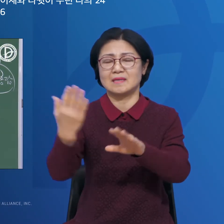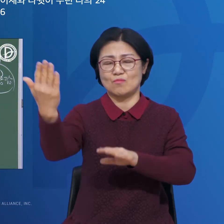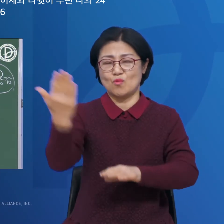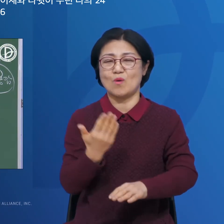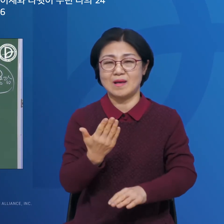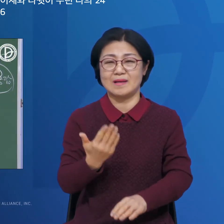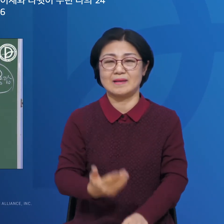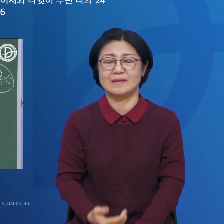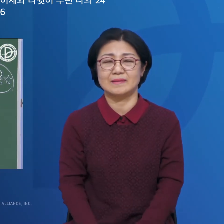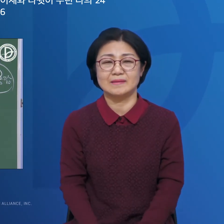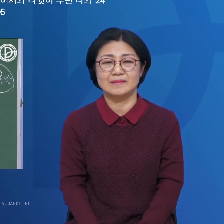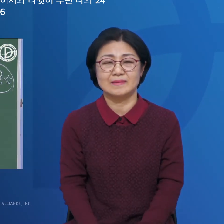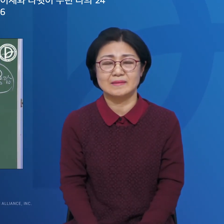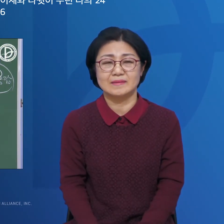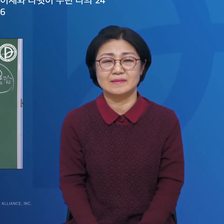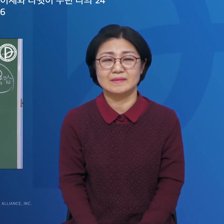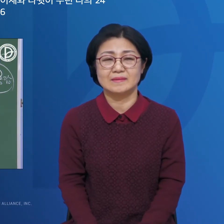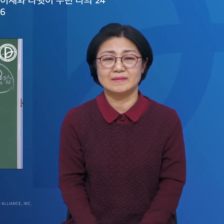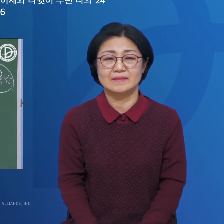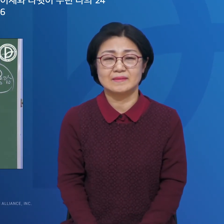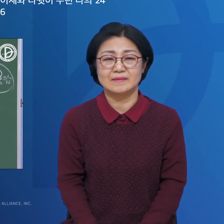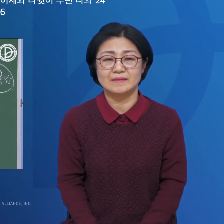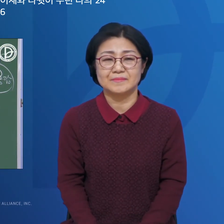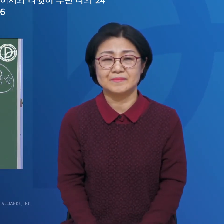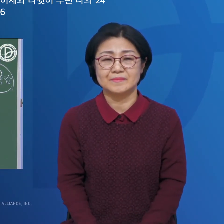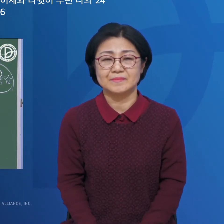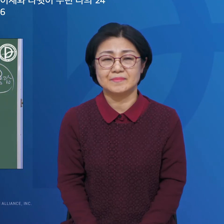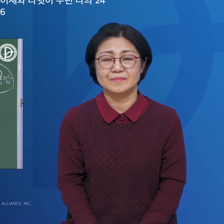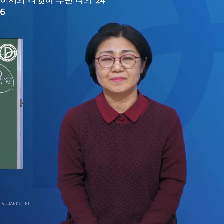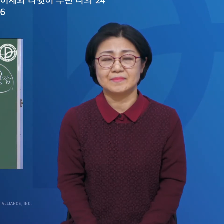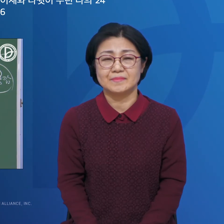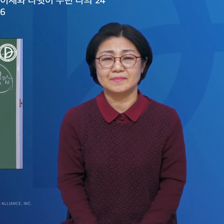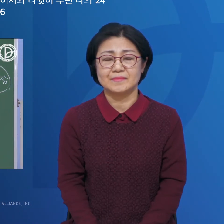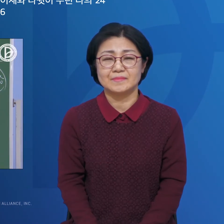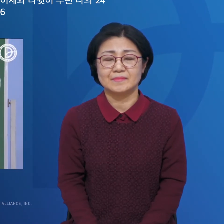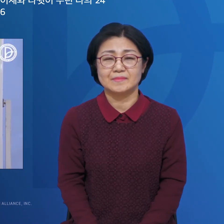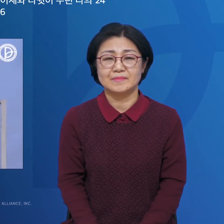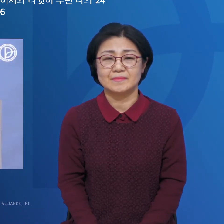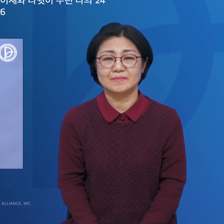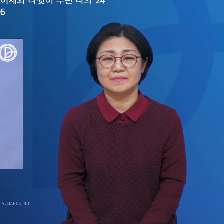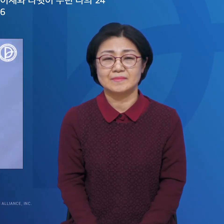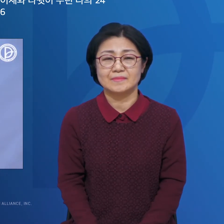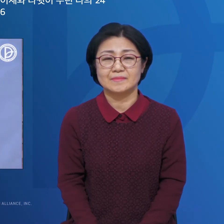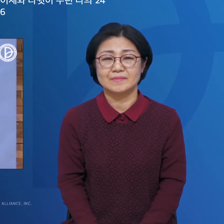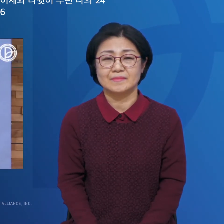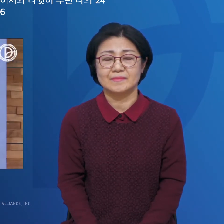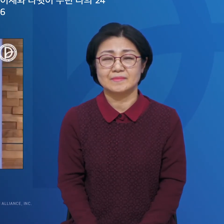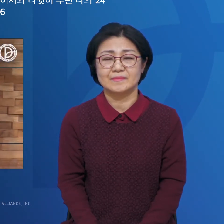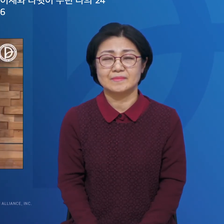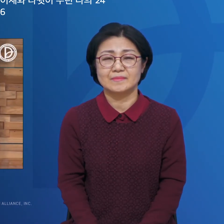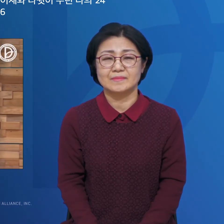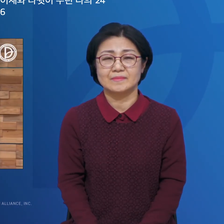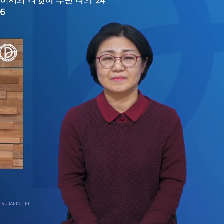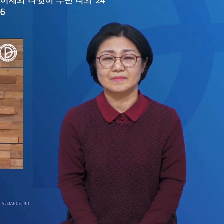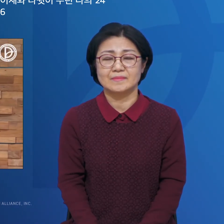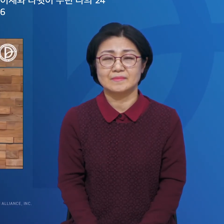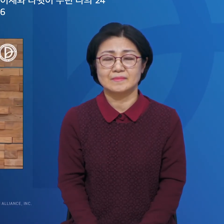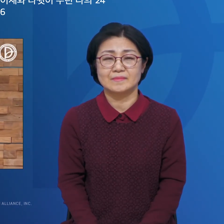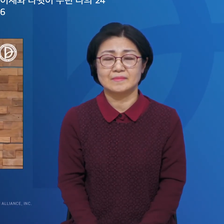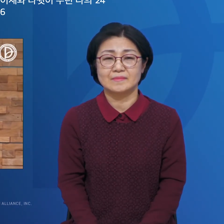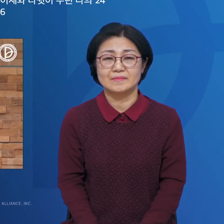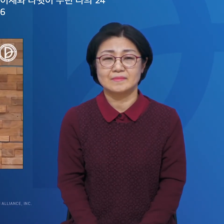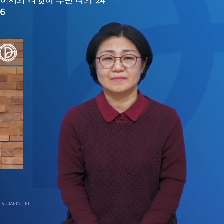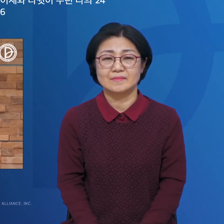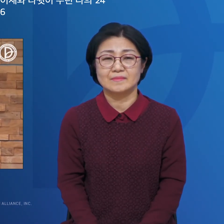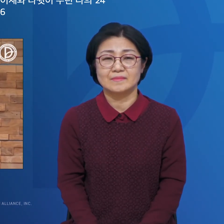these 100 years worth of answers. 여러분이 중요한 응답을 붙잡고 정인으로 설 때마다 여러분은 이